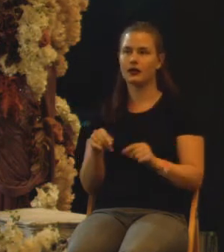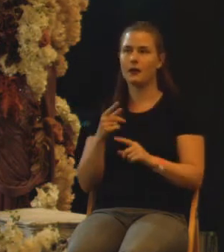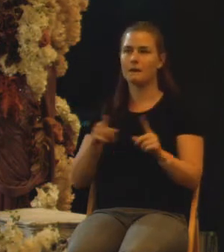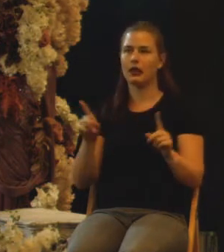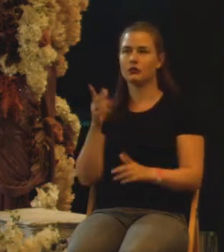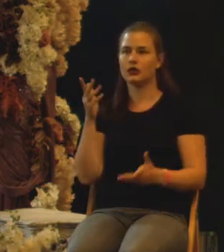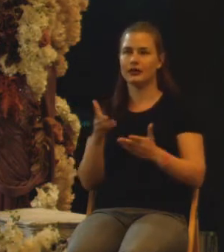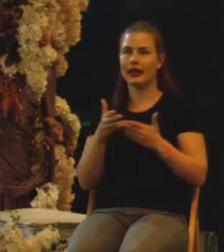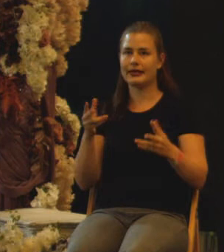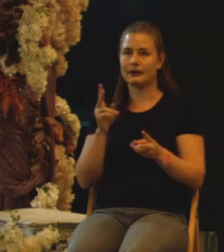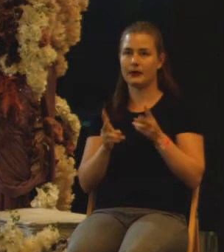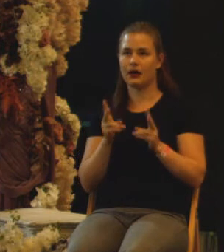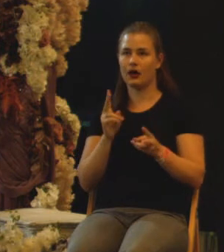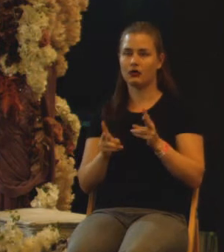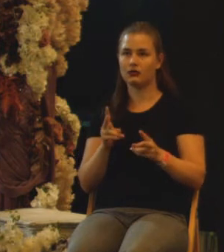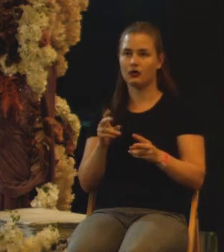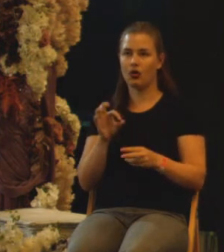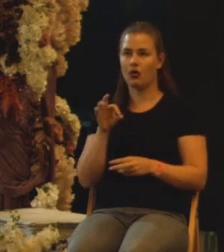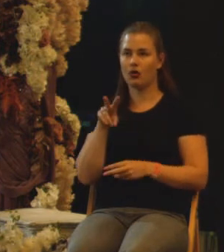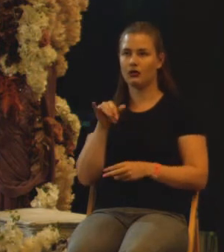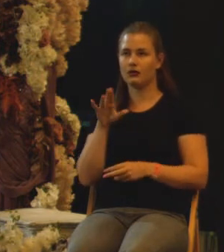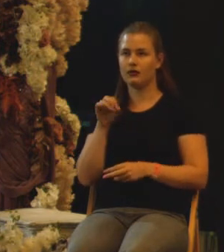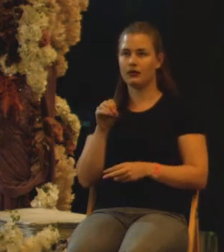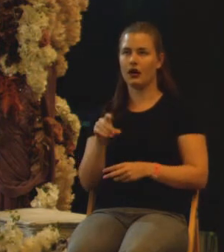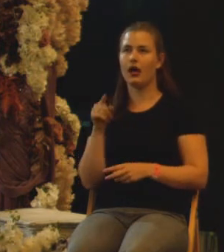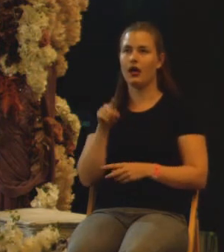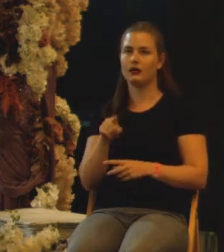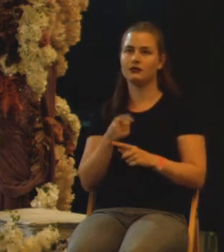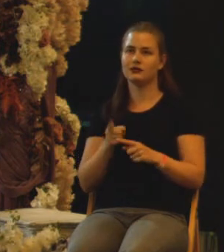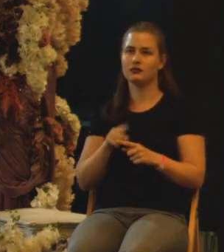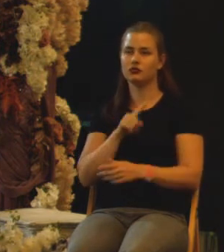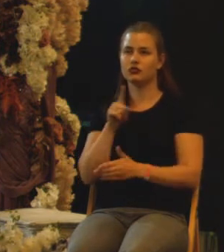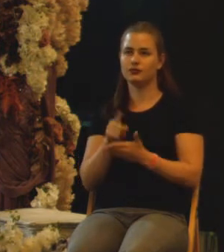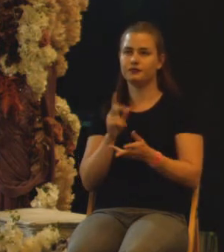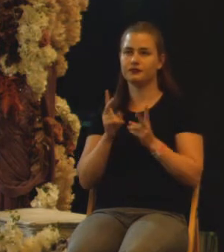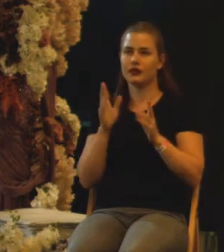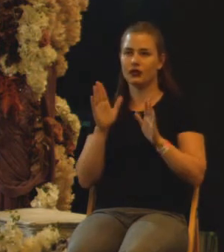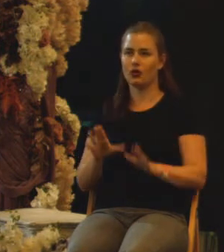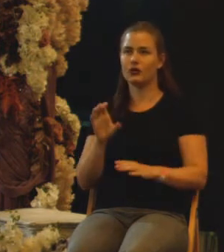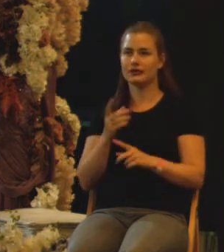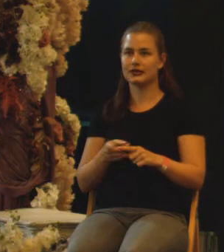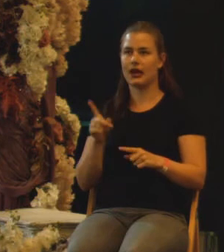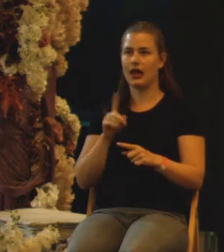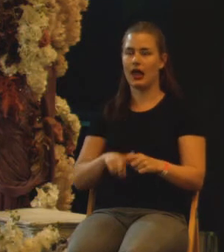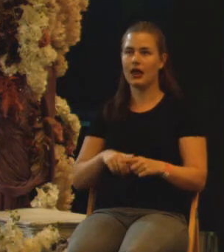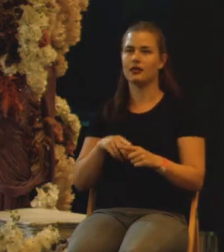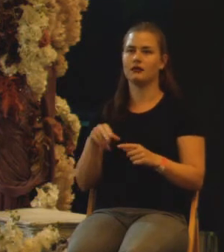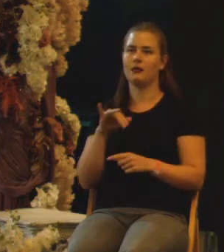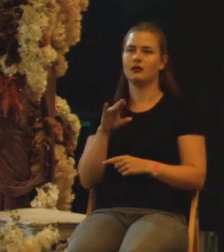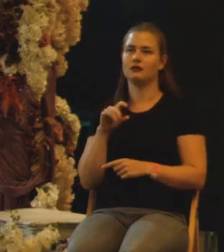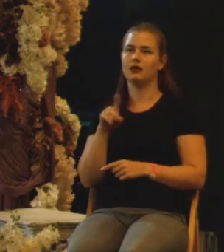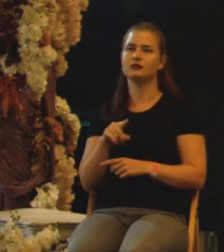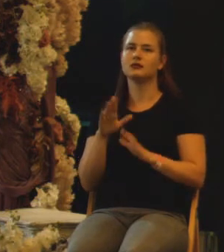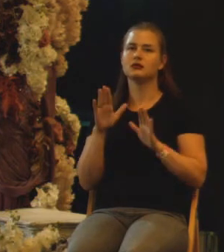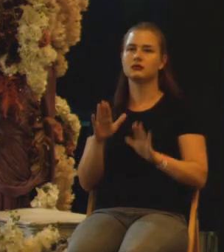что если мы готовим оливье, то это должно готовиться именно, блин, из этого майонеза.